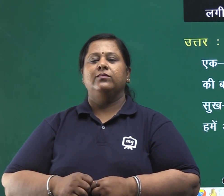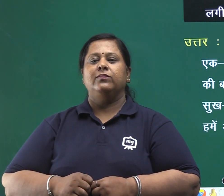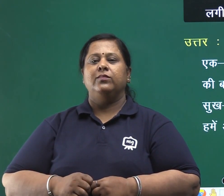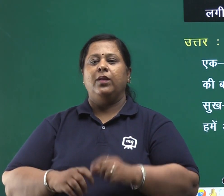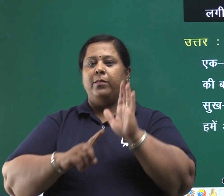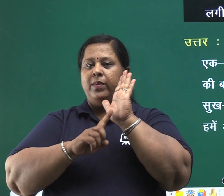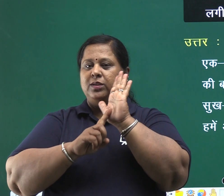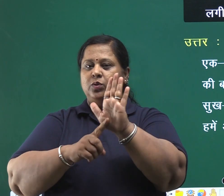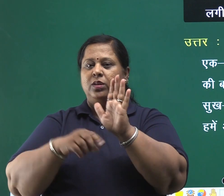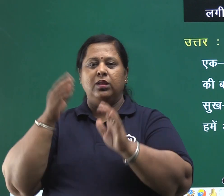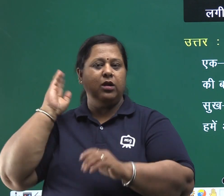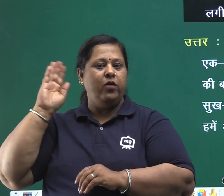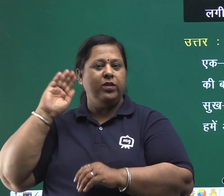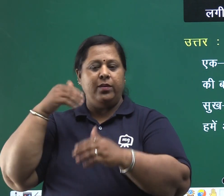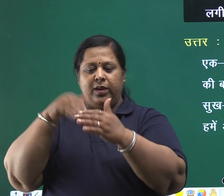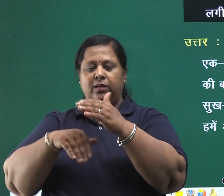प्रस्तुत कविता में